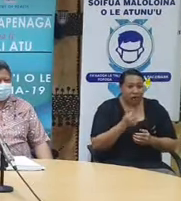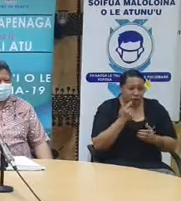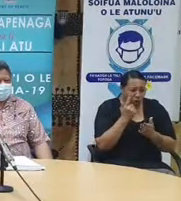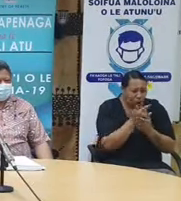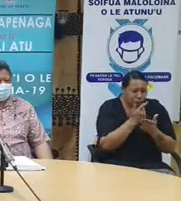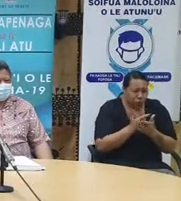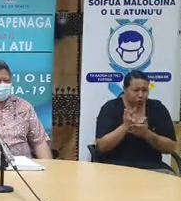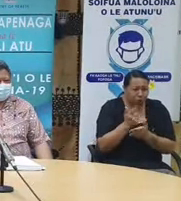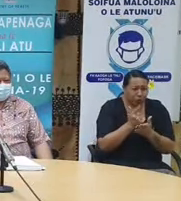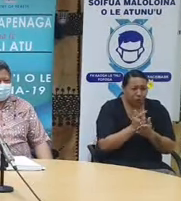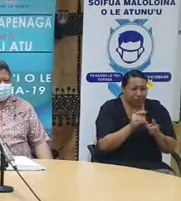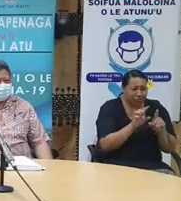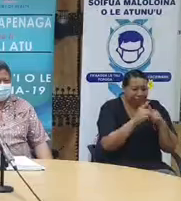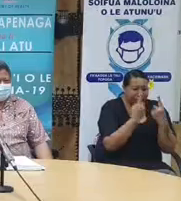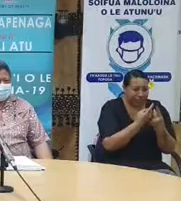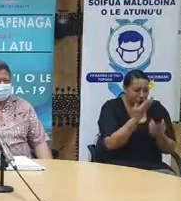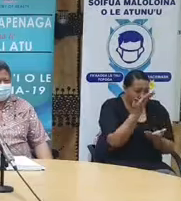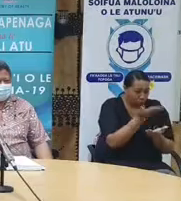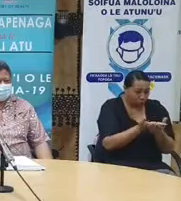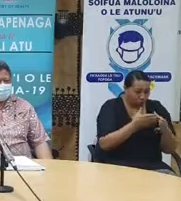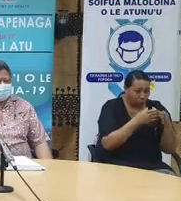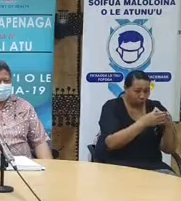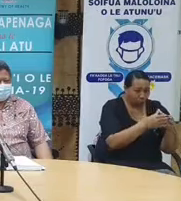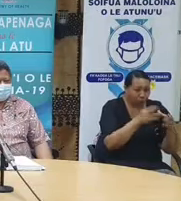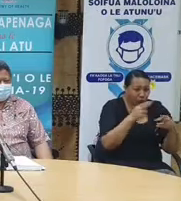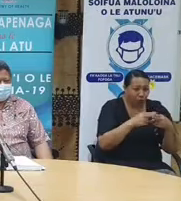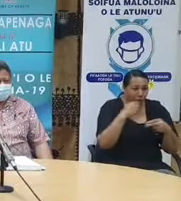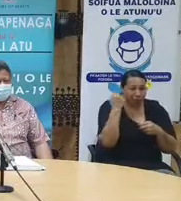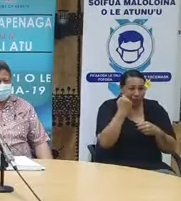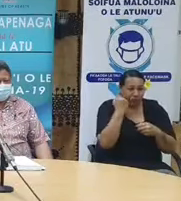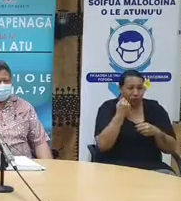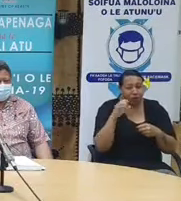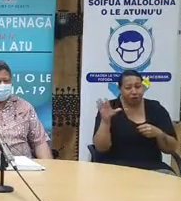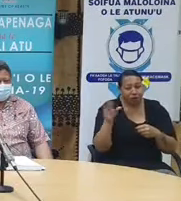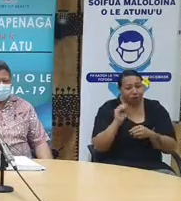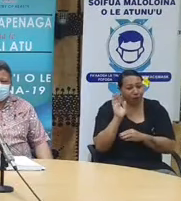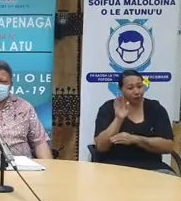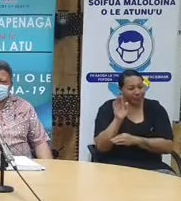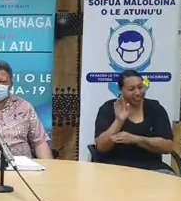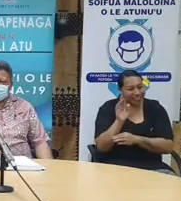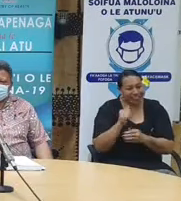mai New Zealand ma maenga umalolam ia mar kele o kako o loa